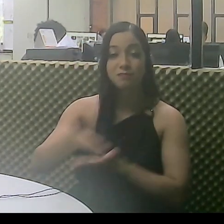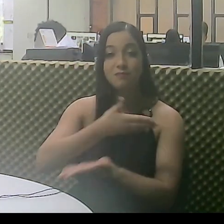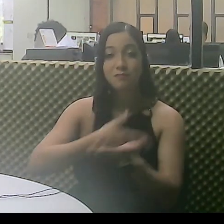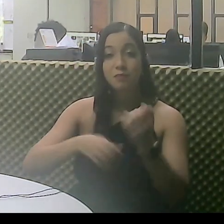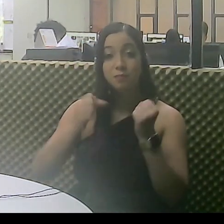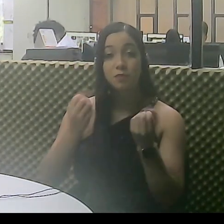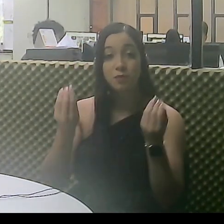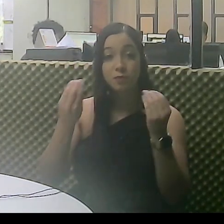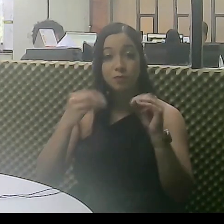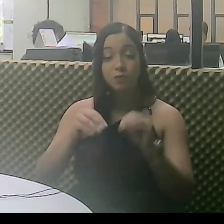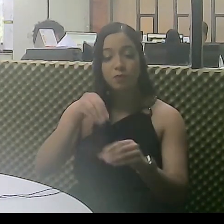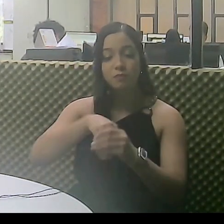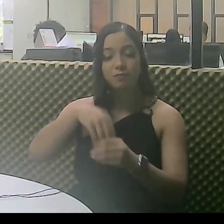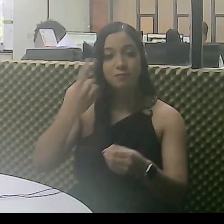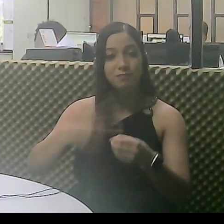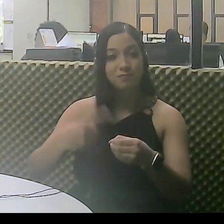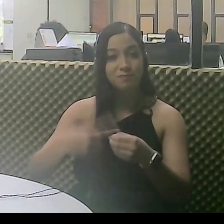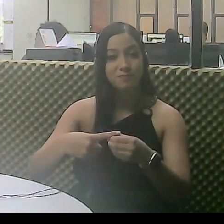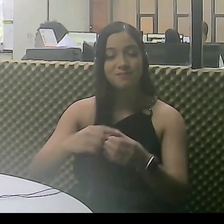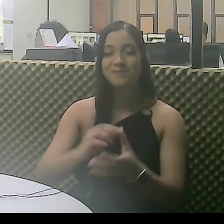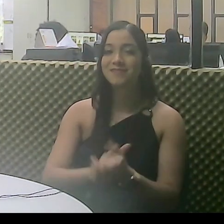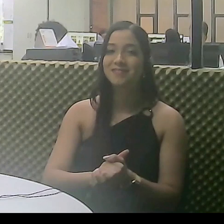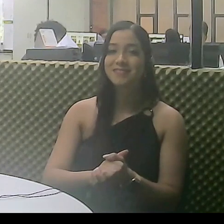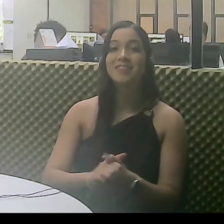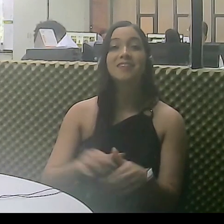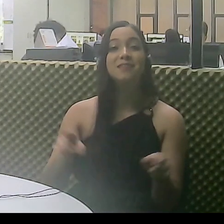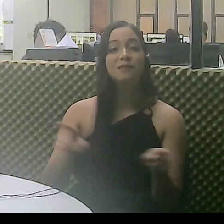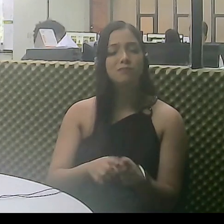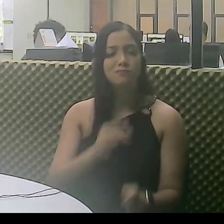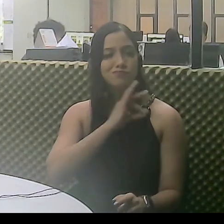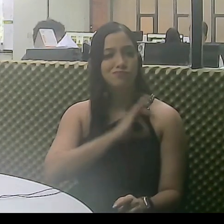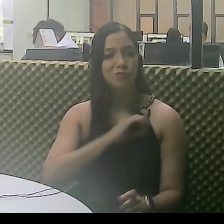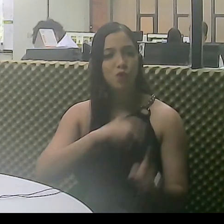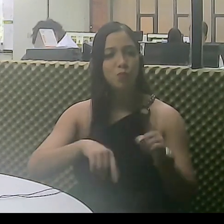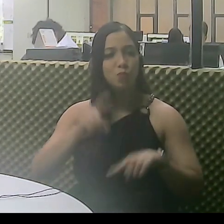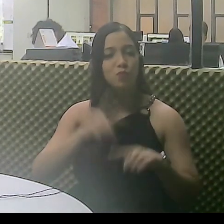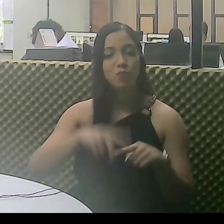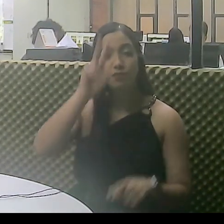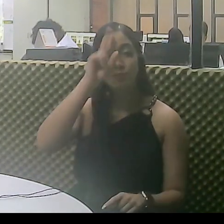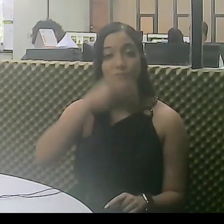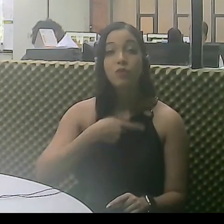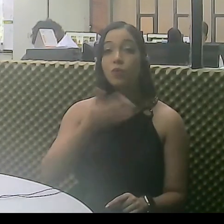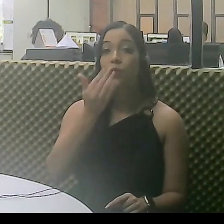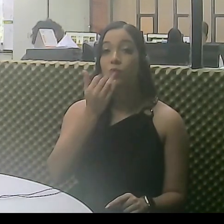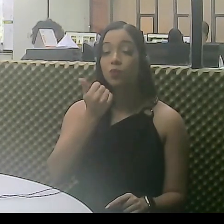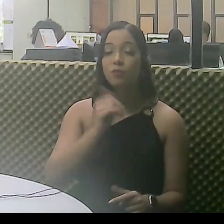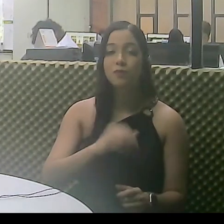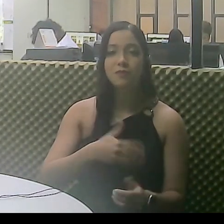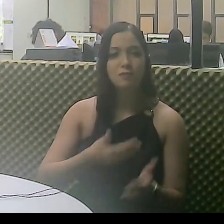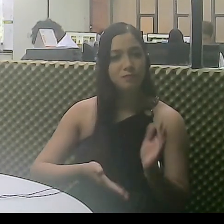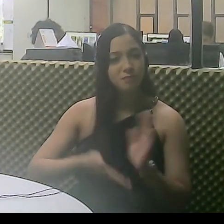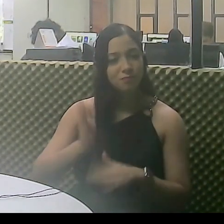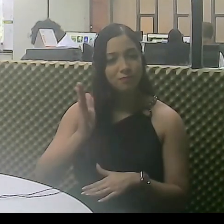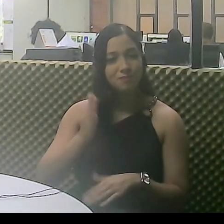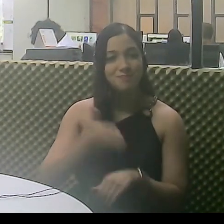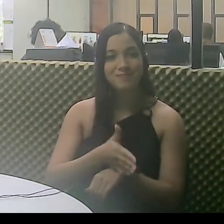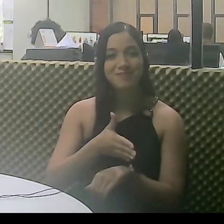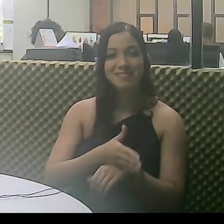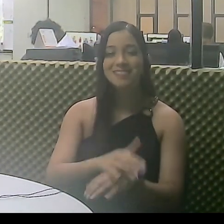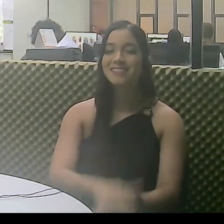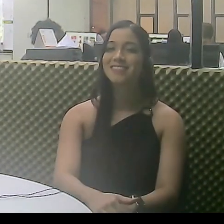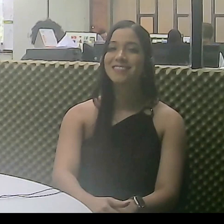ser aplicada também em ambientes urbanos, podendo gerar renda e produtos para consumo próprio. Não perca tempo e